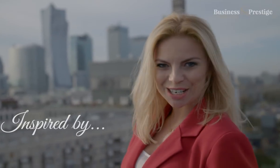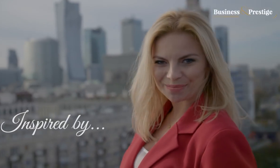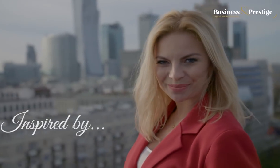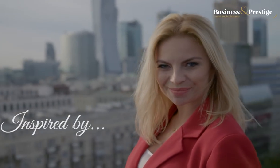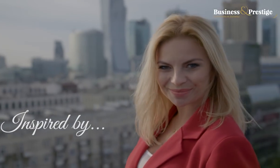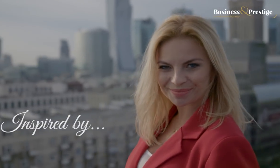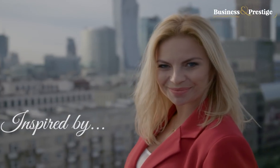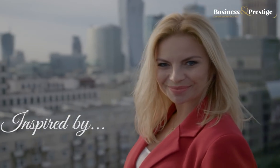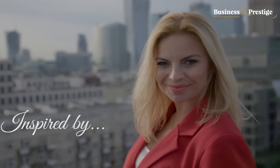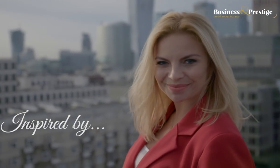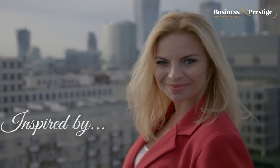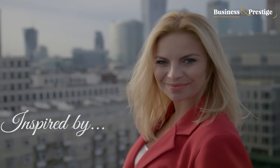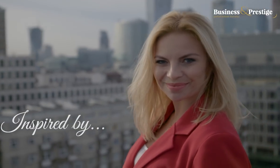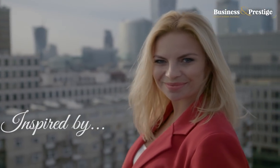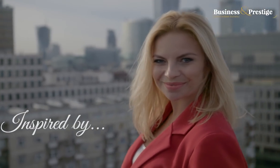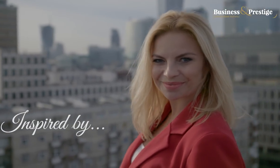Zapraszam.